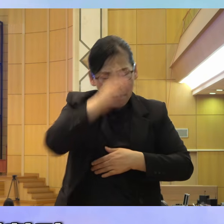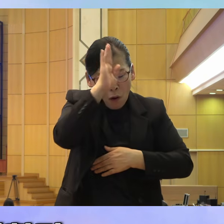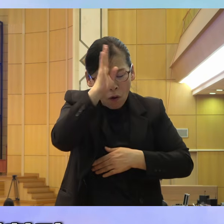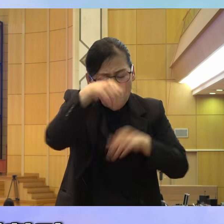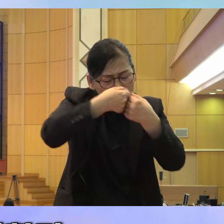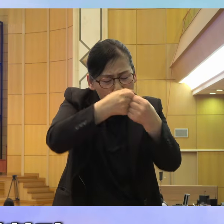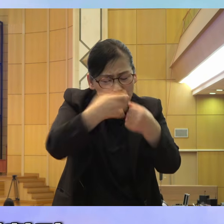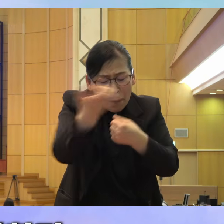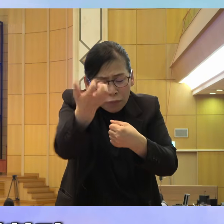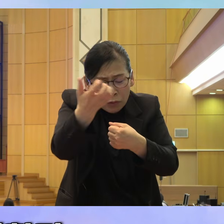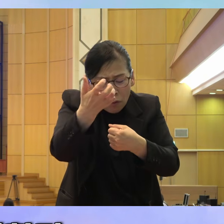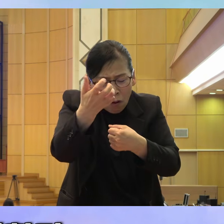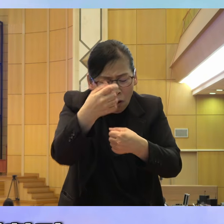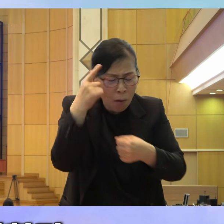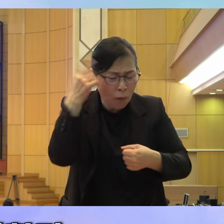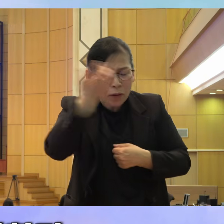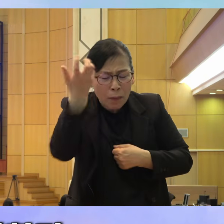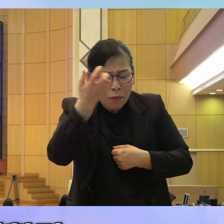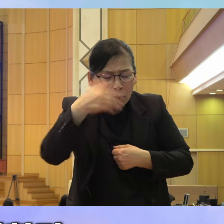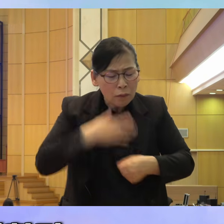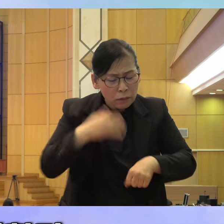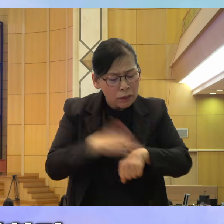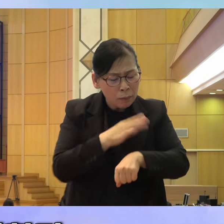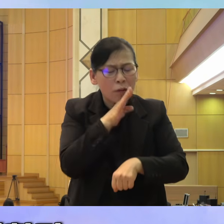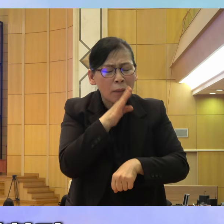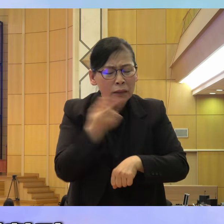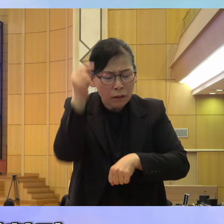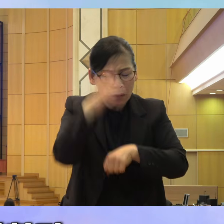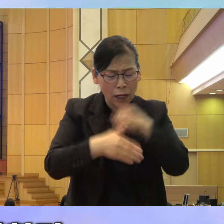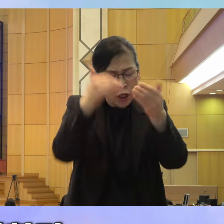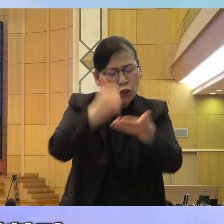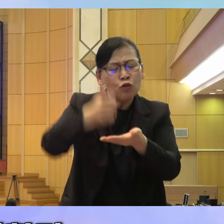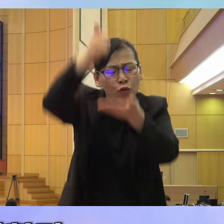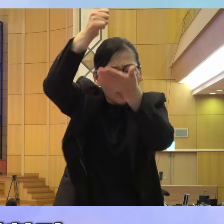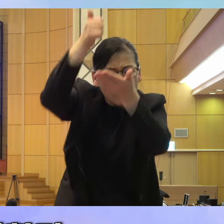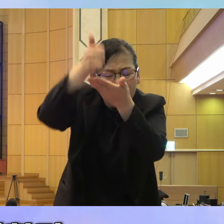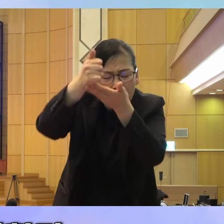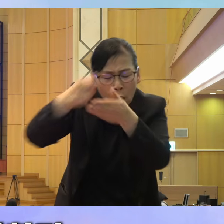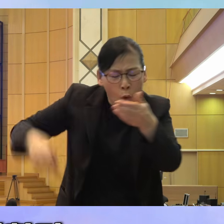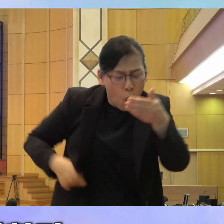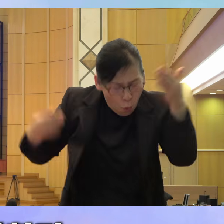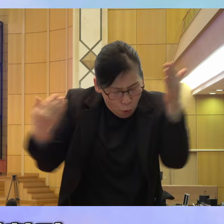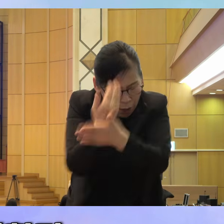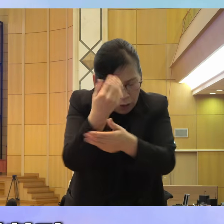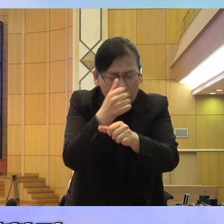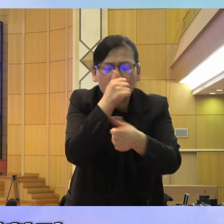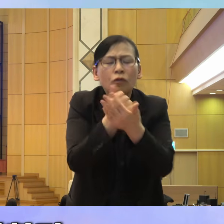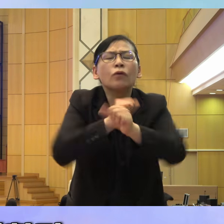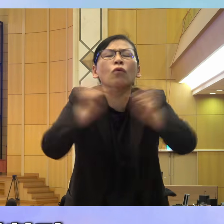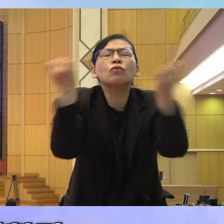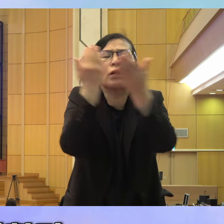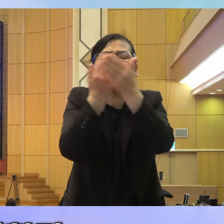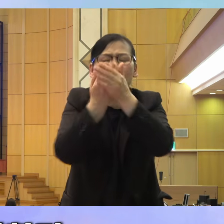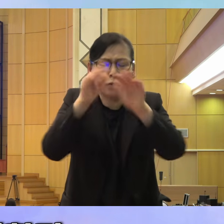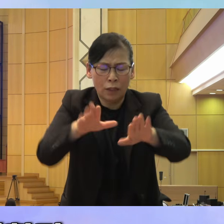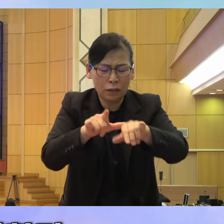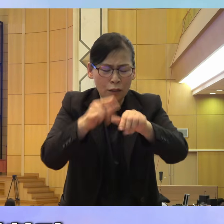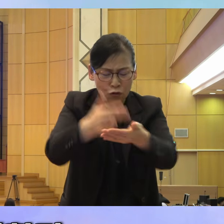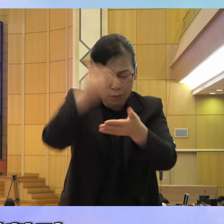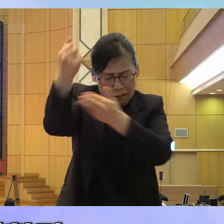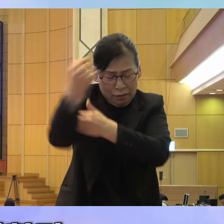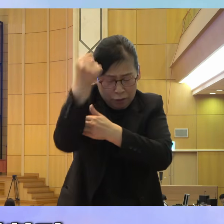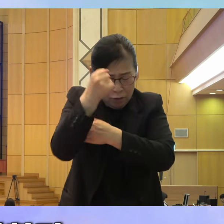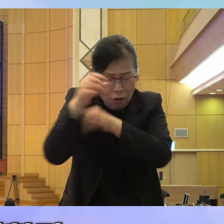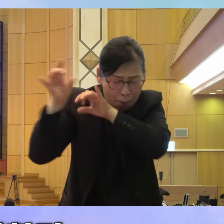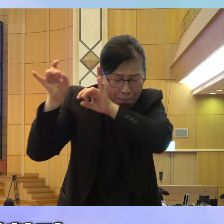것은 내 잘못도 있지만 그러나 주님 회개하오니 용서하시고 이 시간에 주님의